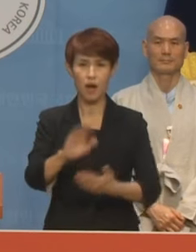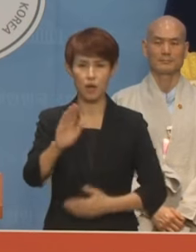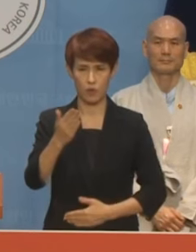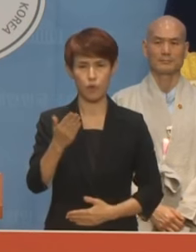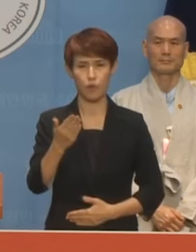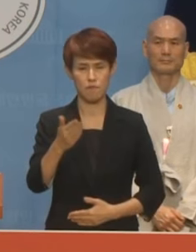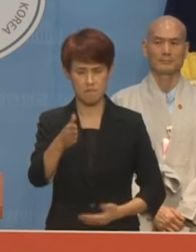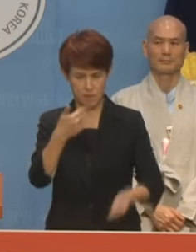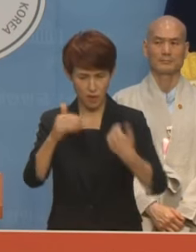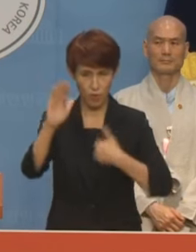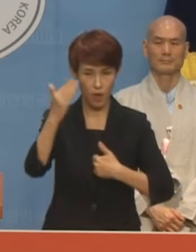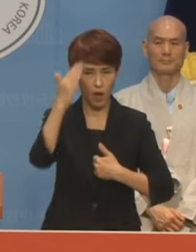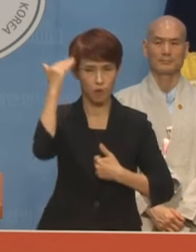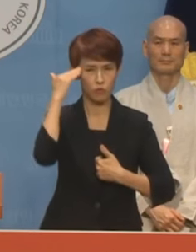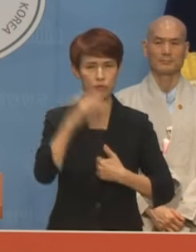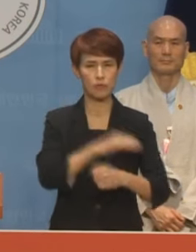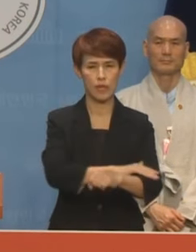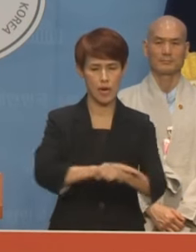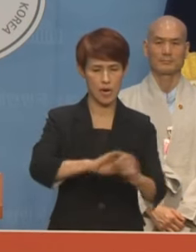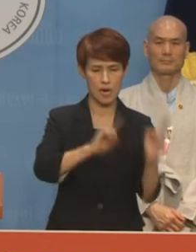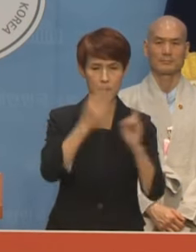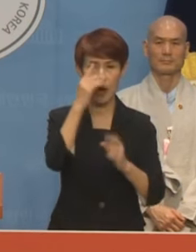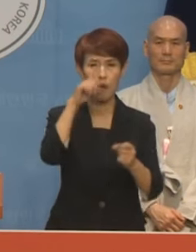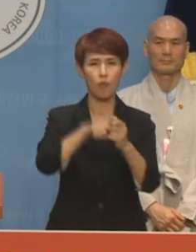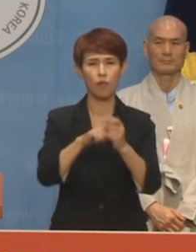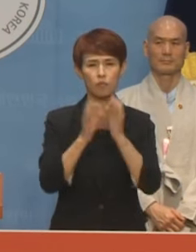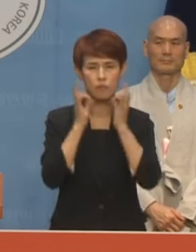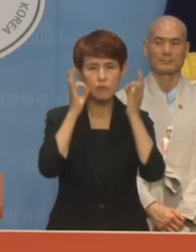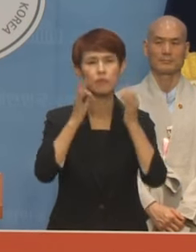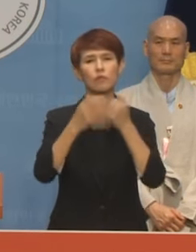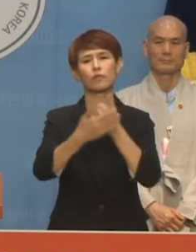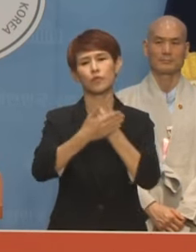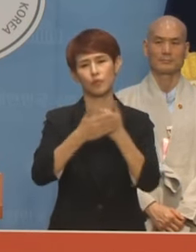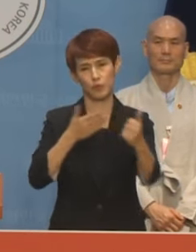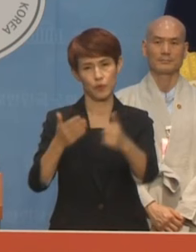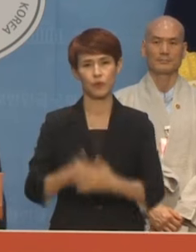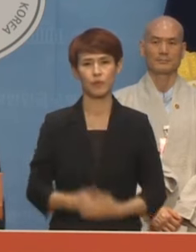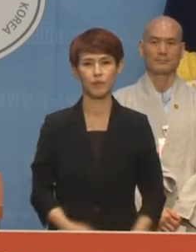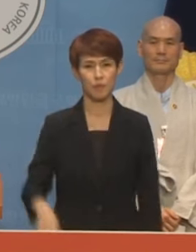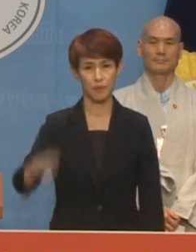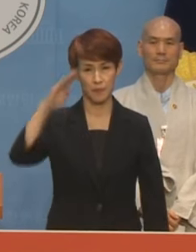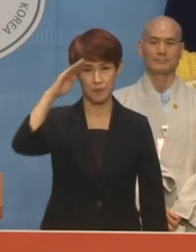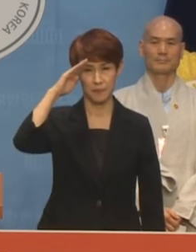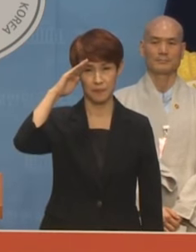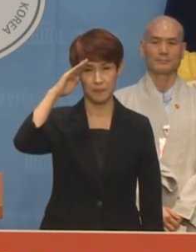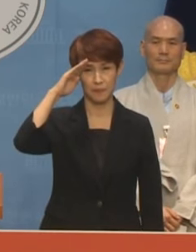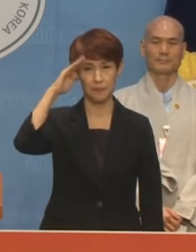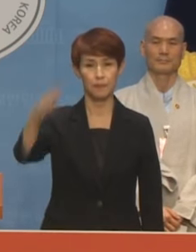대한민국이 바로 설 수 있게 모두 성원해 주시기 바랍니다. 이상입니다. 해병!